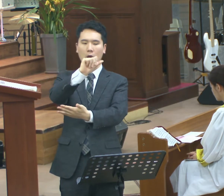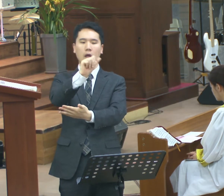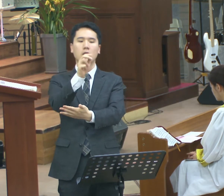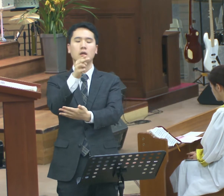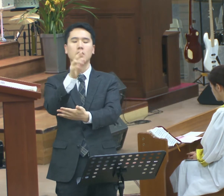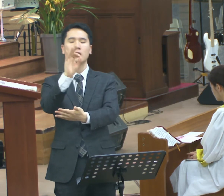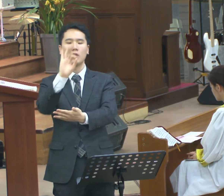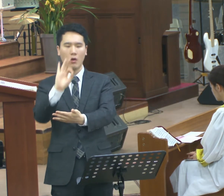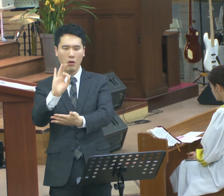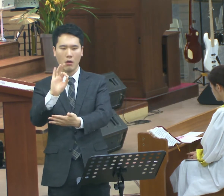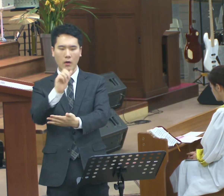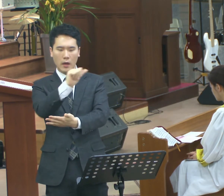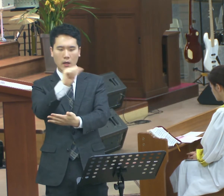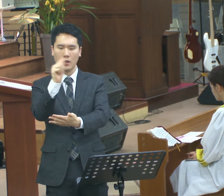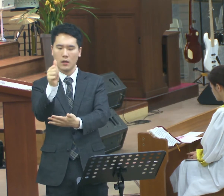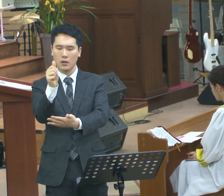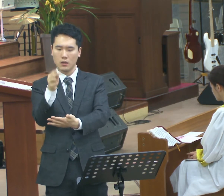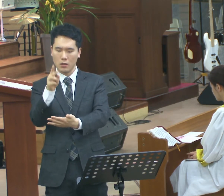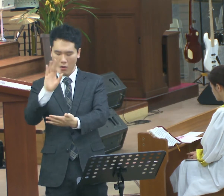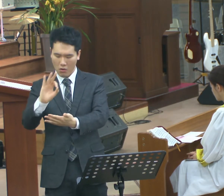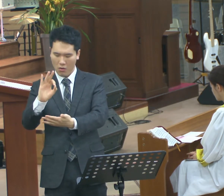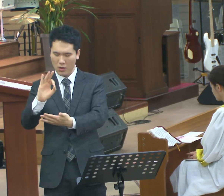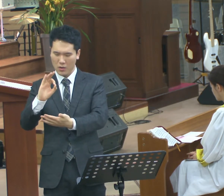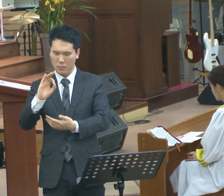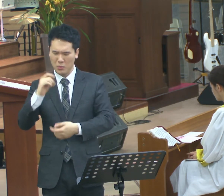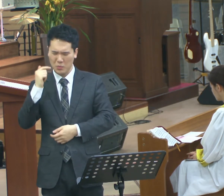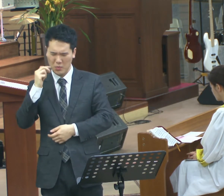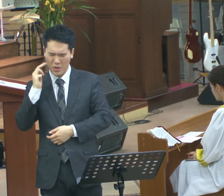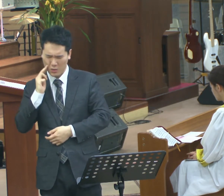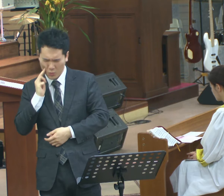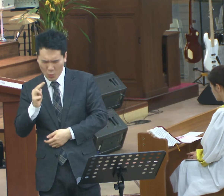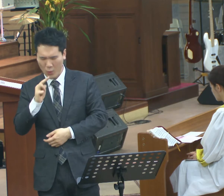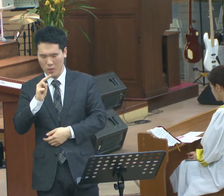어디 한 곳에 방에 넣어놓고 밥도 갖다 줘야 된다고 이렇게 얘기가 나와요.